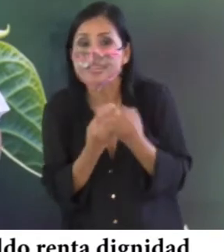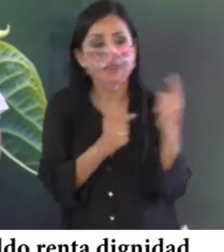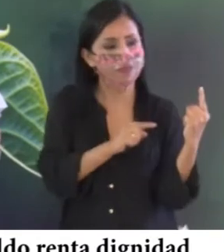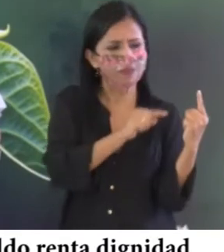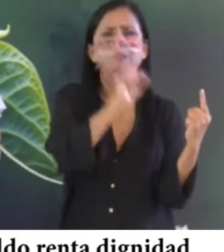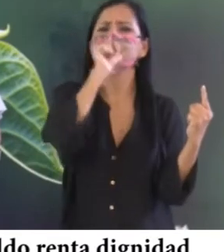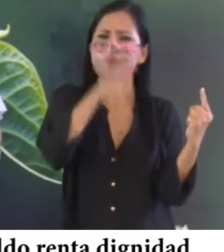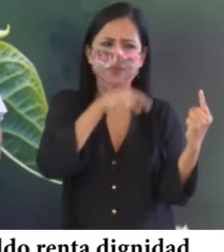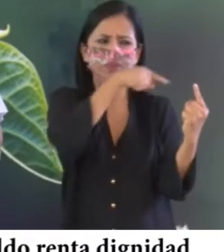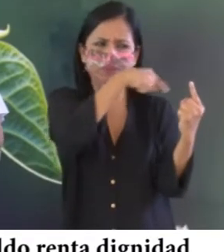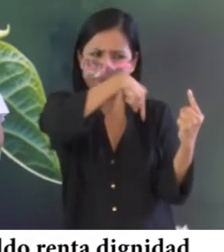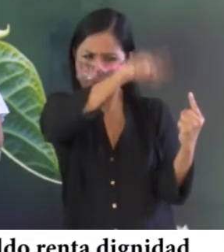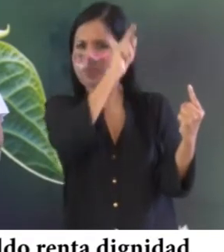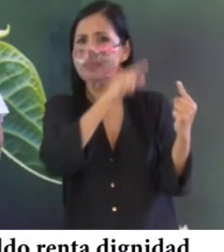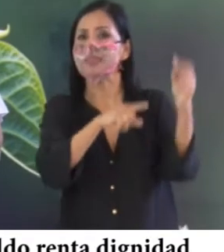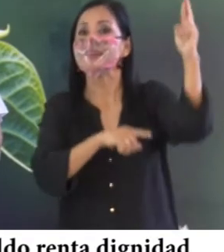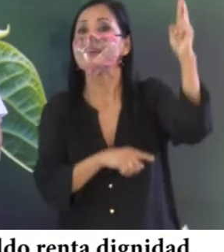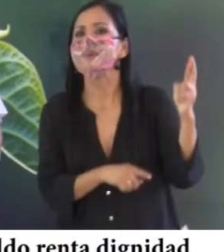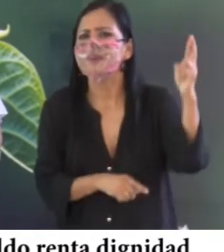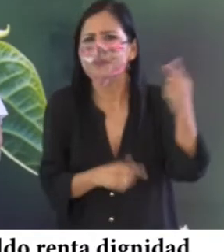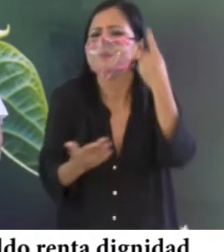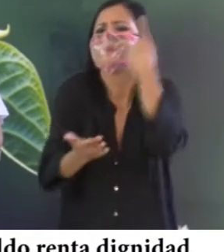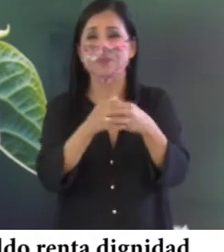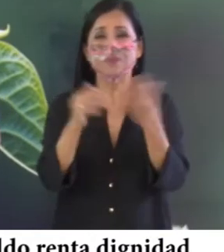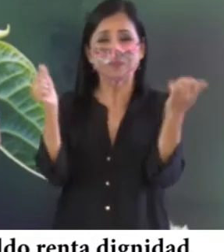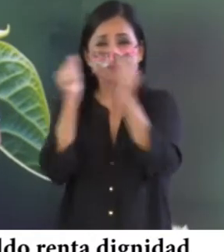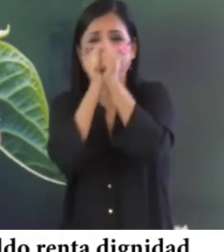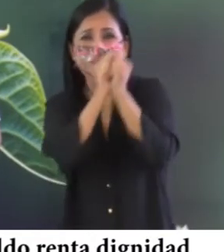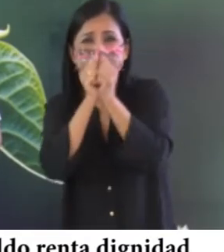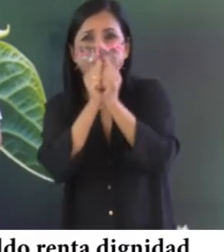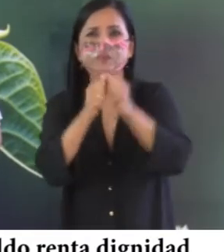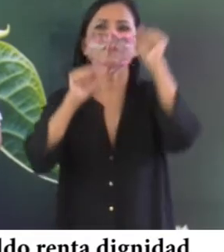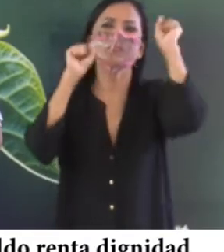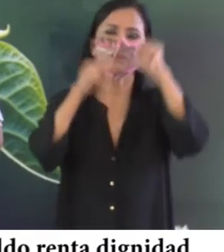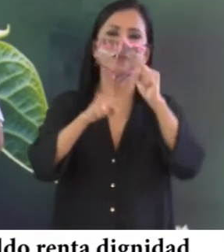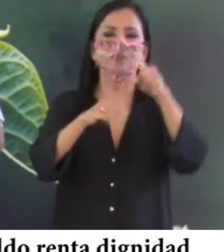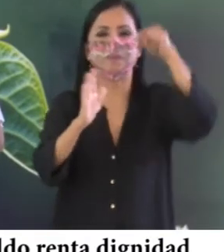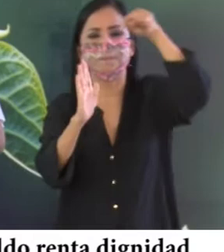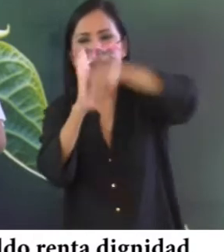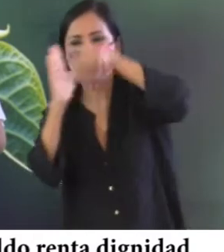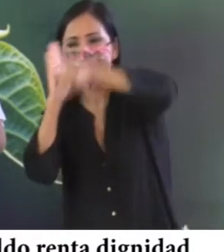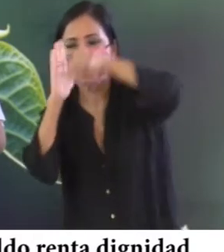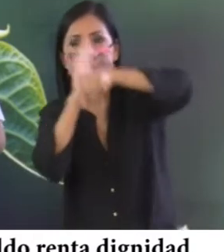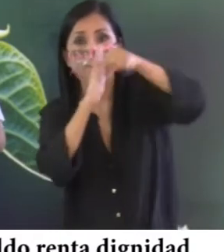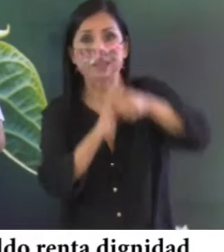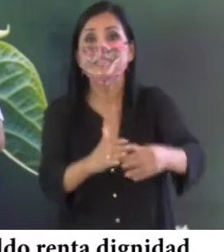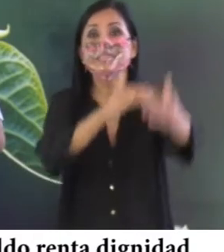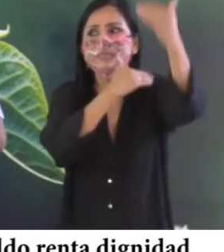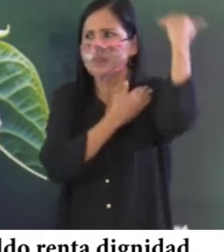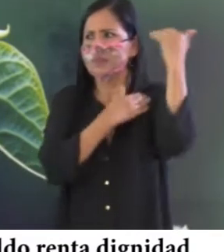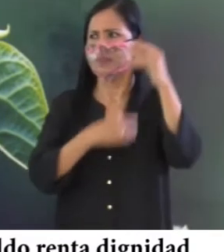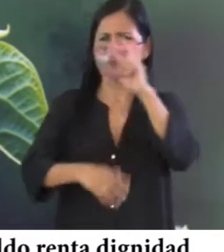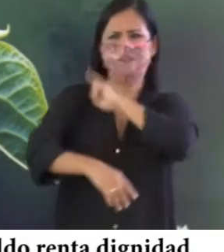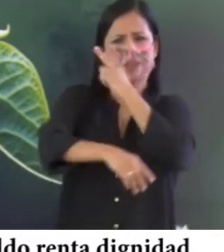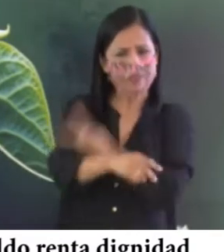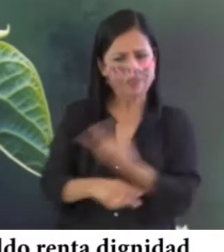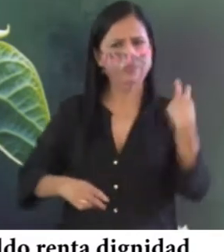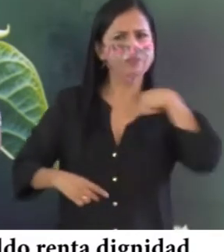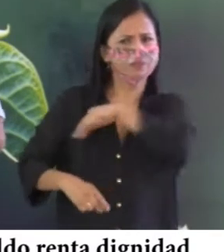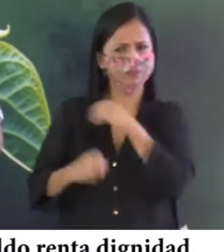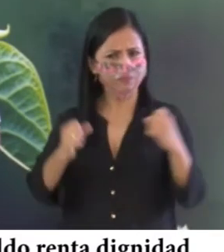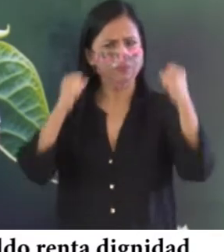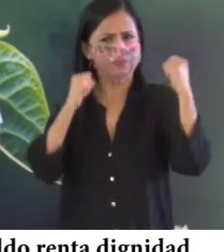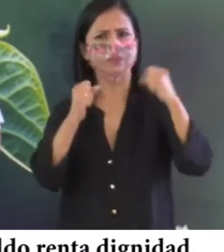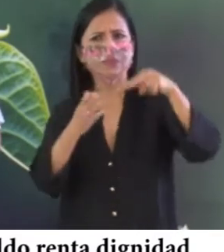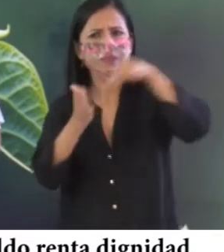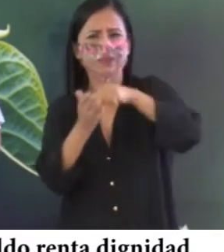puedan realizarlo ese cobro. Santa Cruz es un pueblo de valientes. Hemos tenido